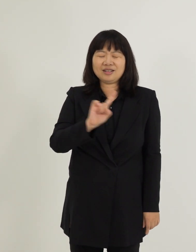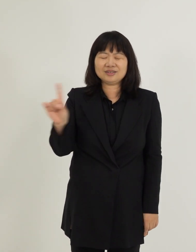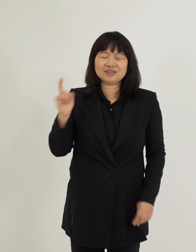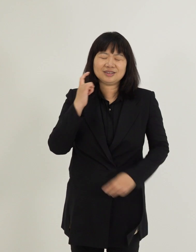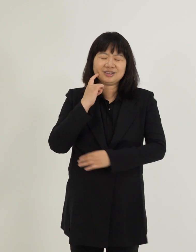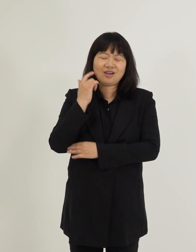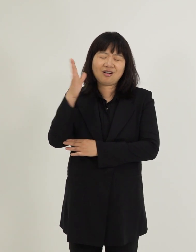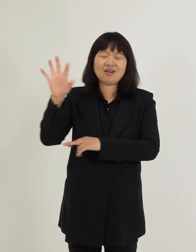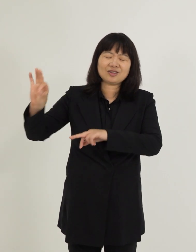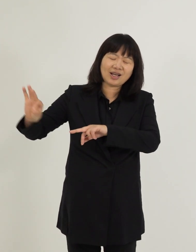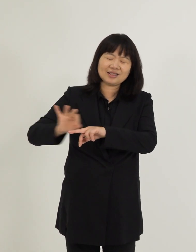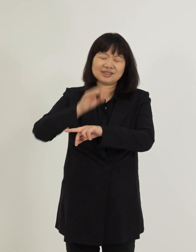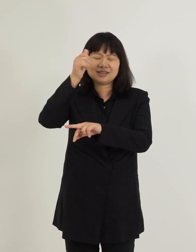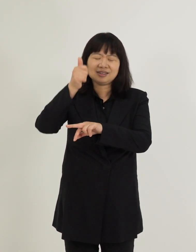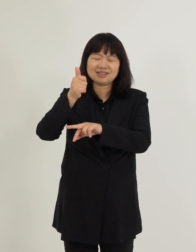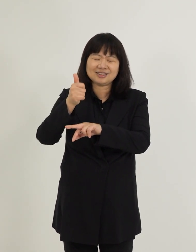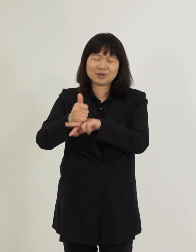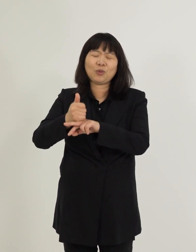영광의 왕